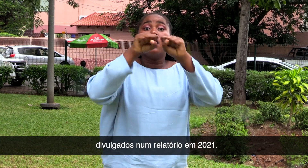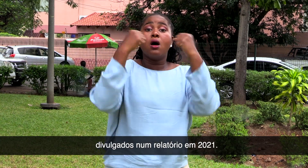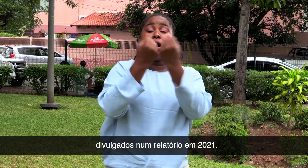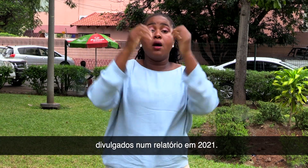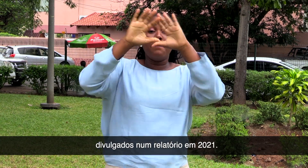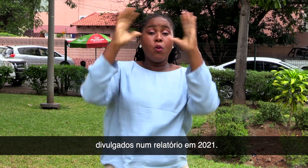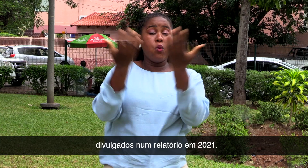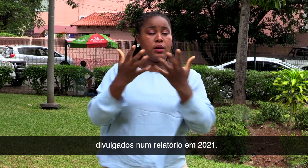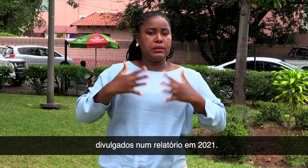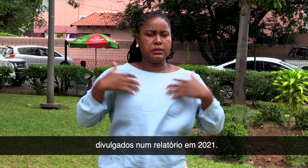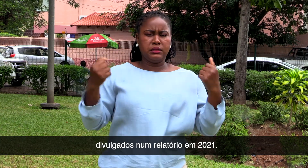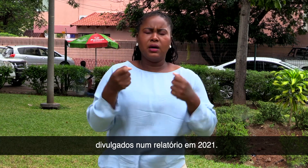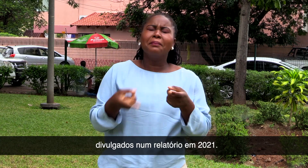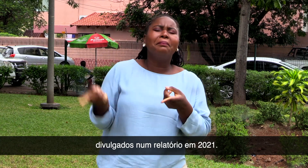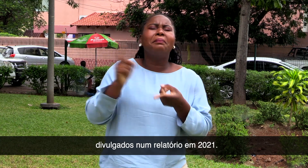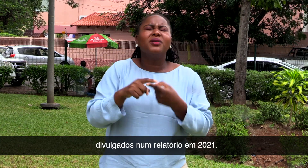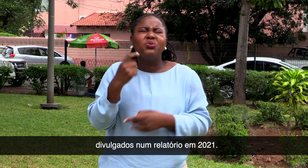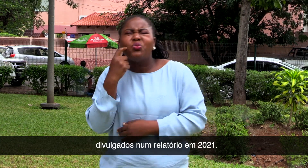no relatório em 2021.